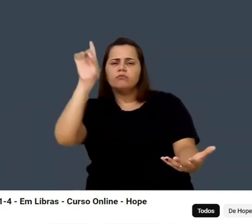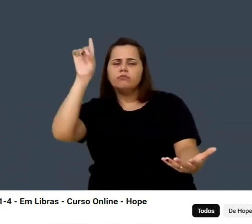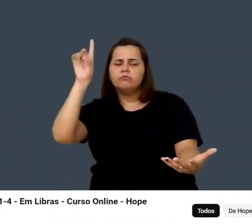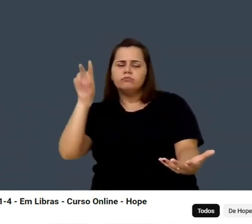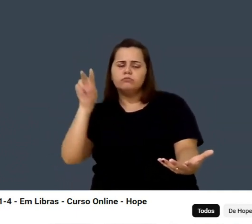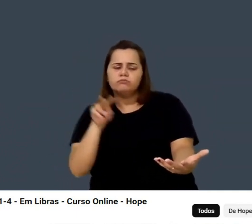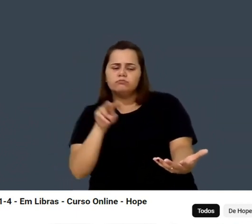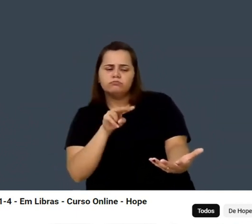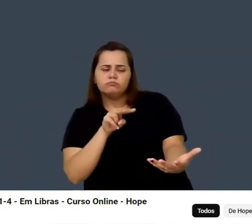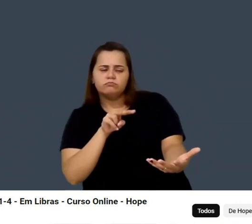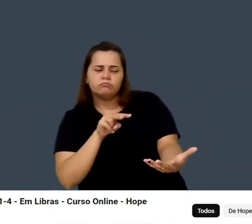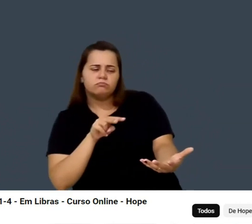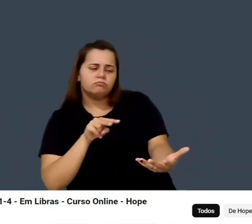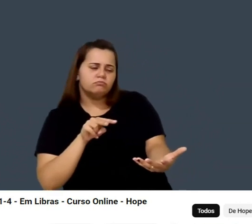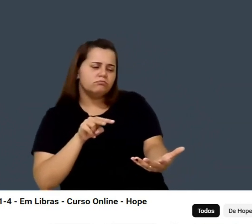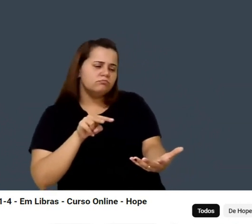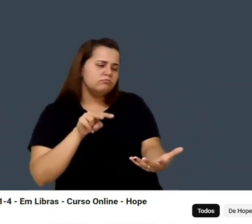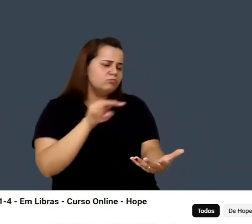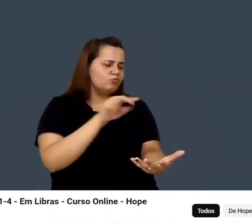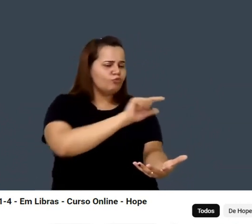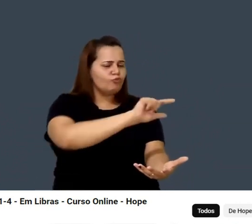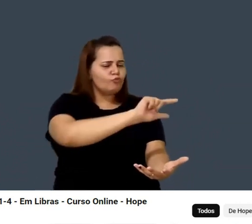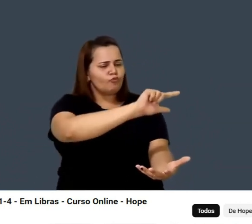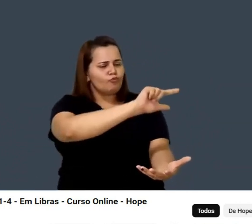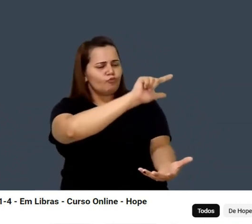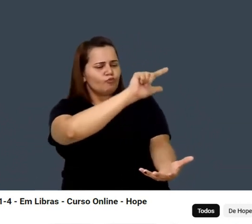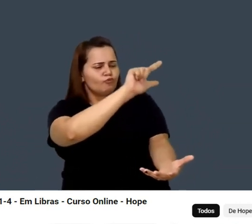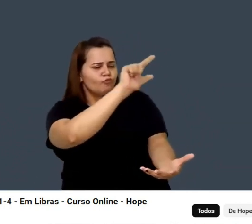Então, ele olha em volta da Terra,